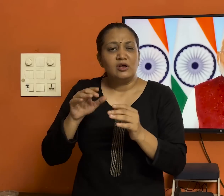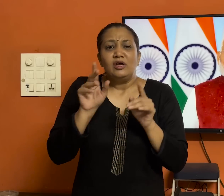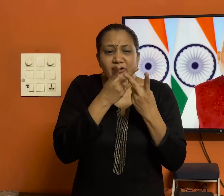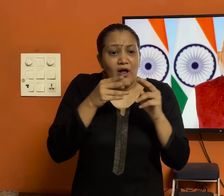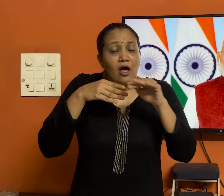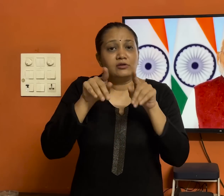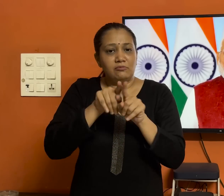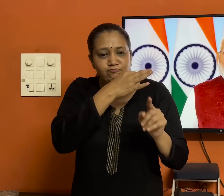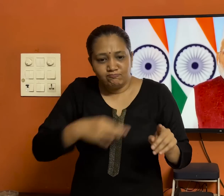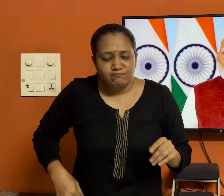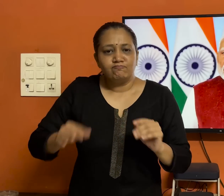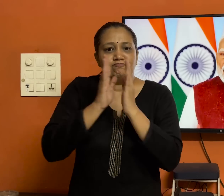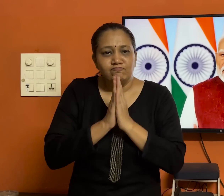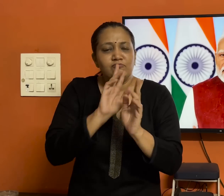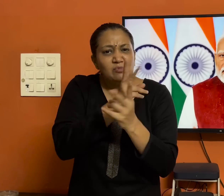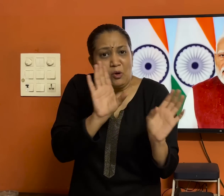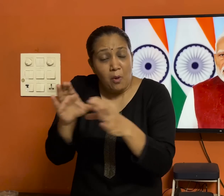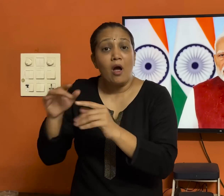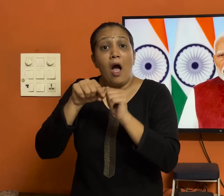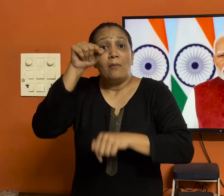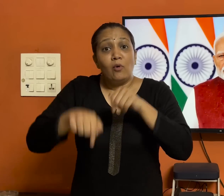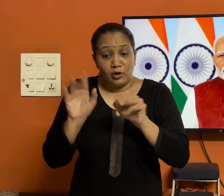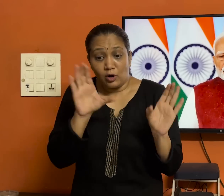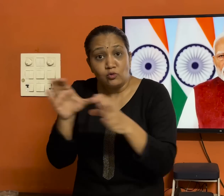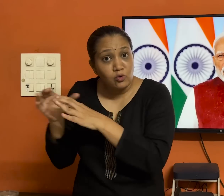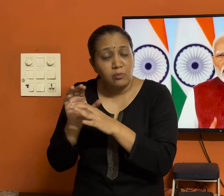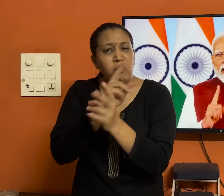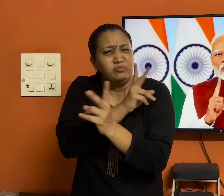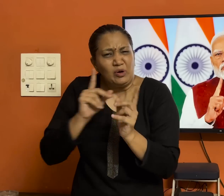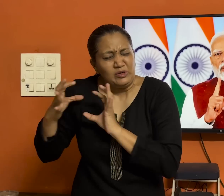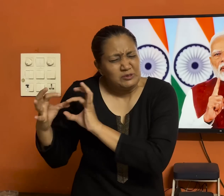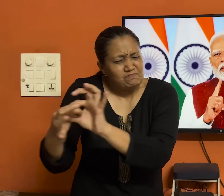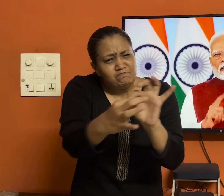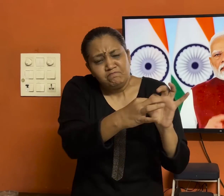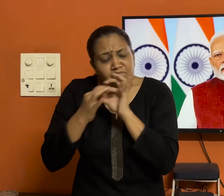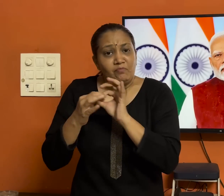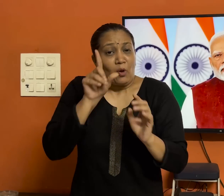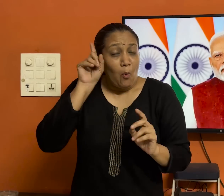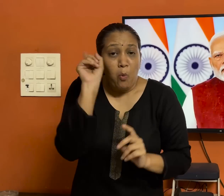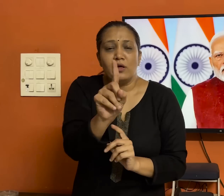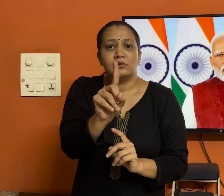वर्ग, हर राजनीतिक दल एक स्वर में